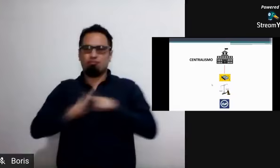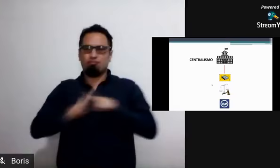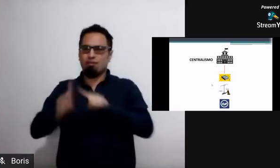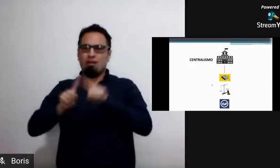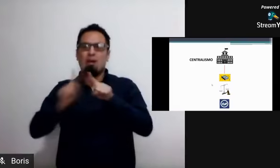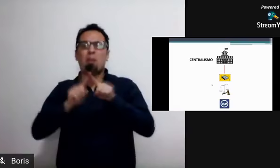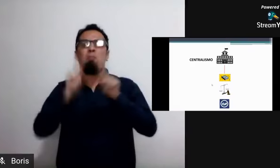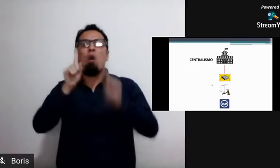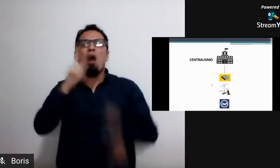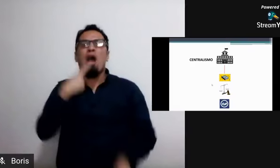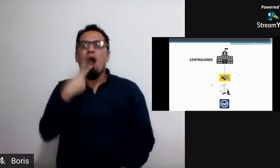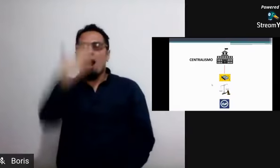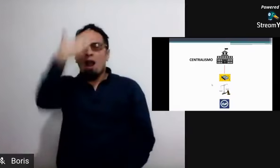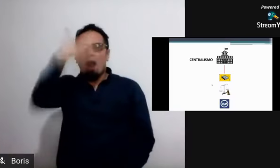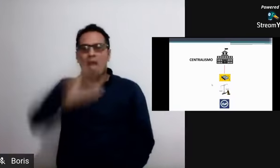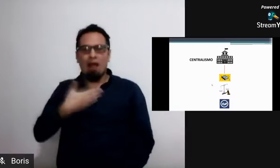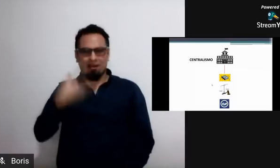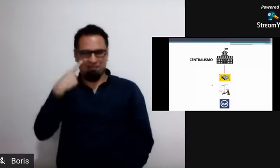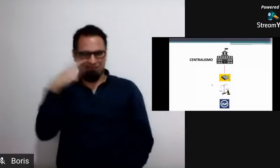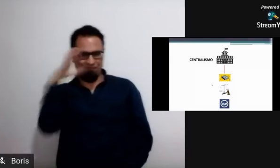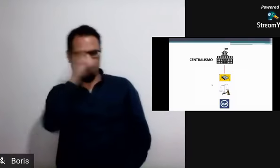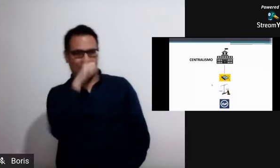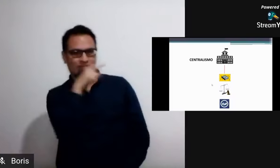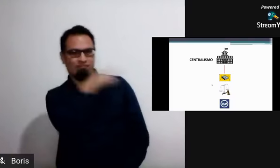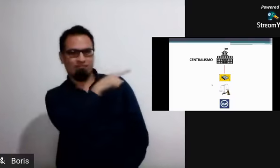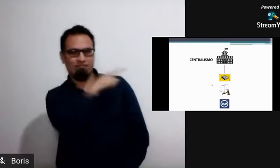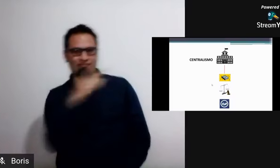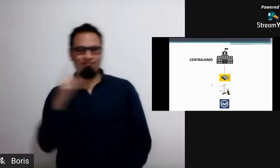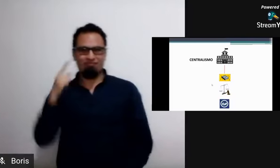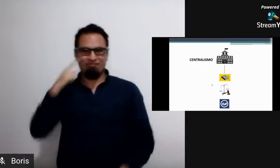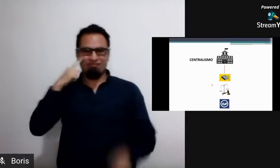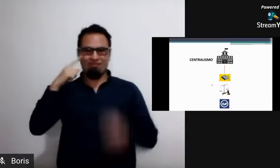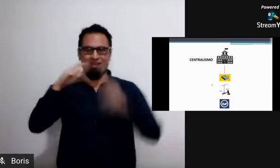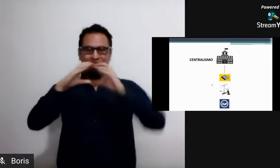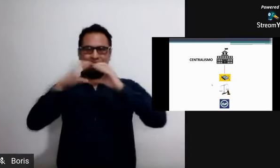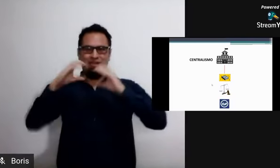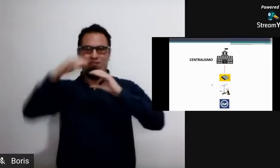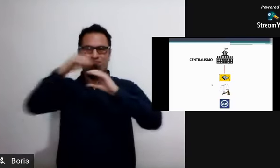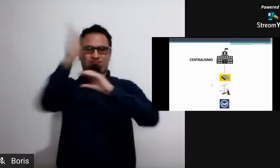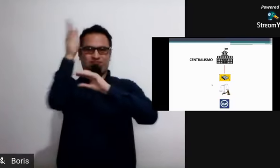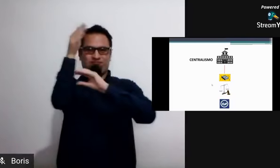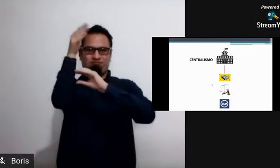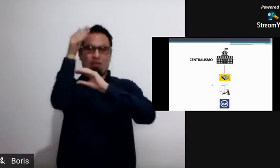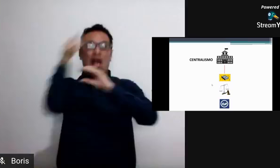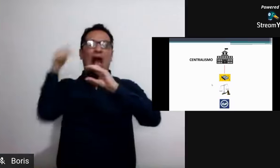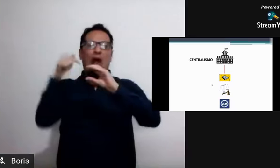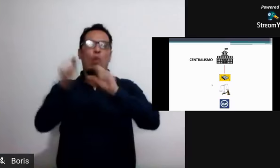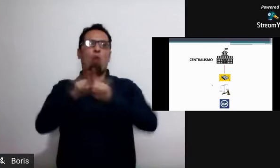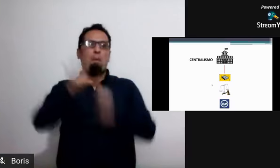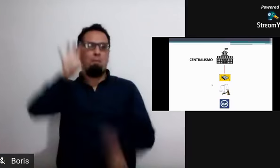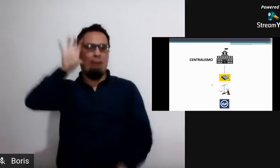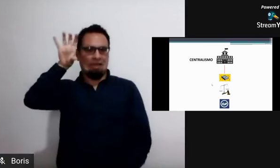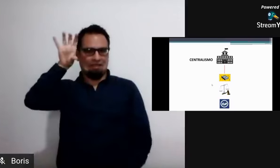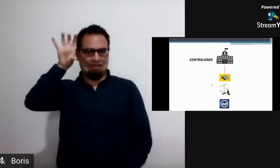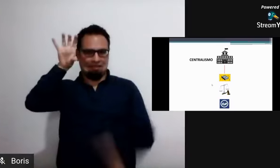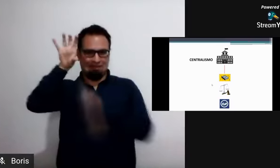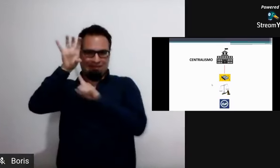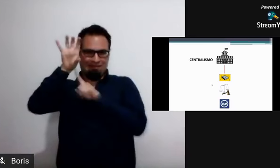muchos gobiernos y en muchos países del mundo se utiliza esa modalidad de